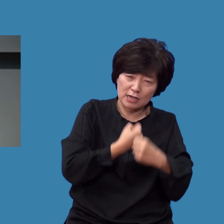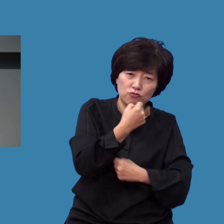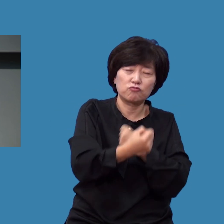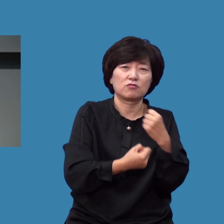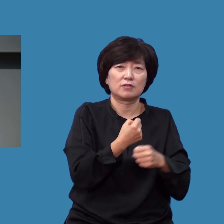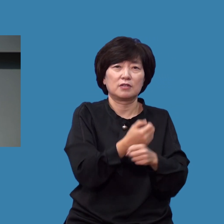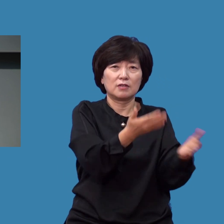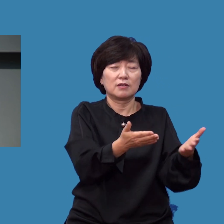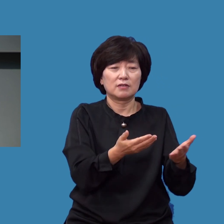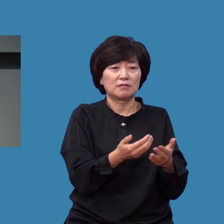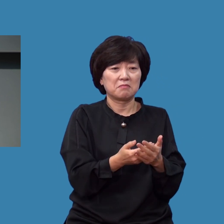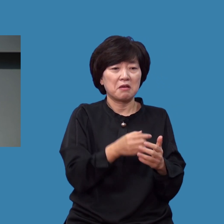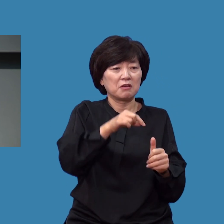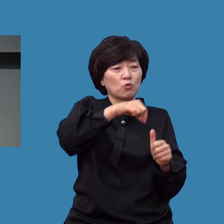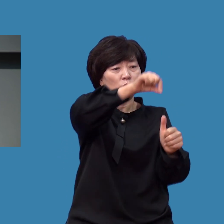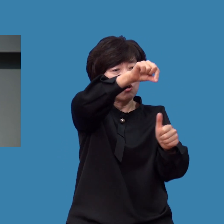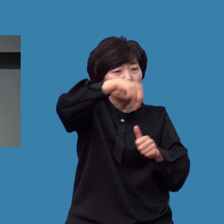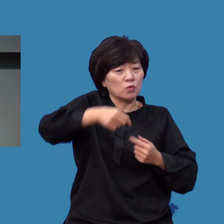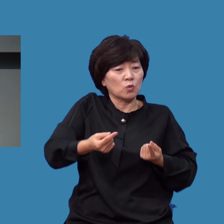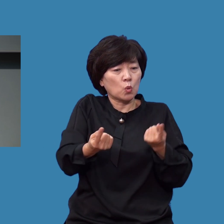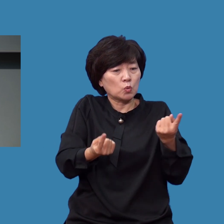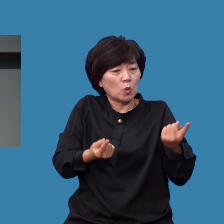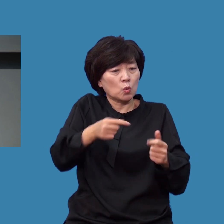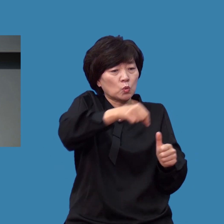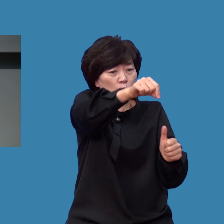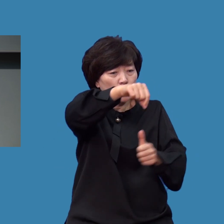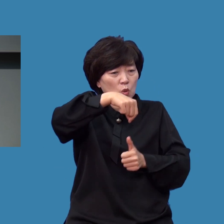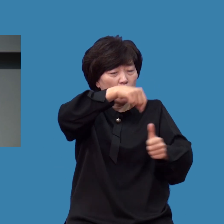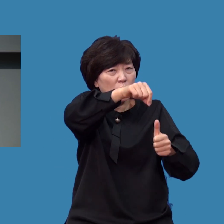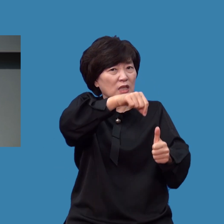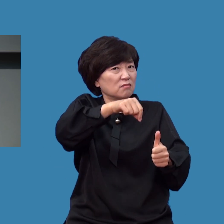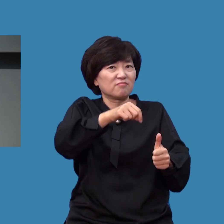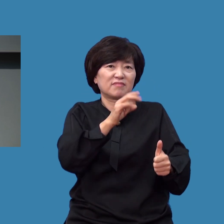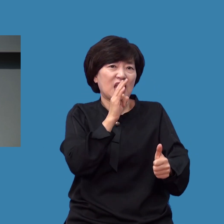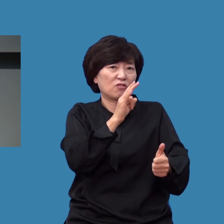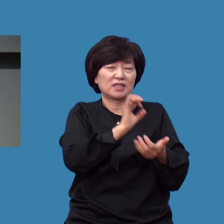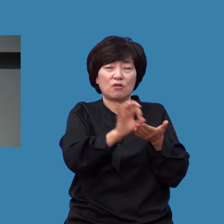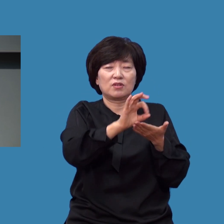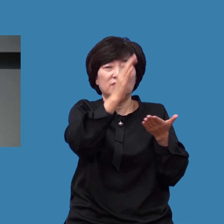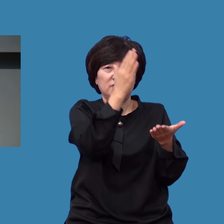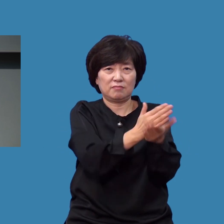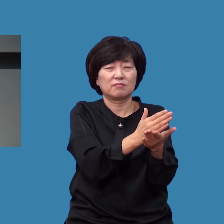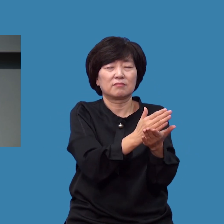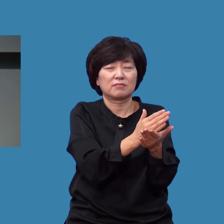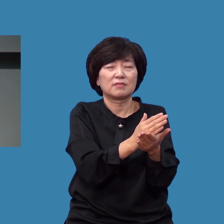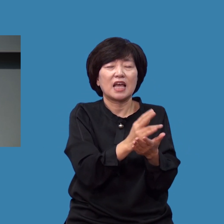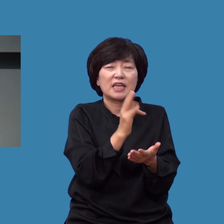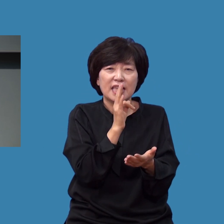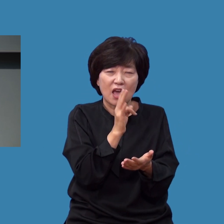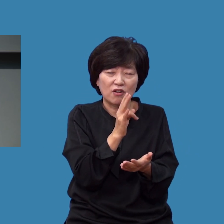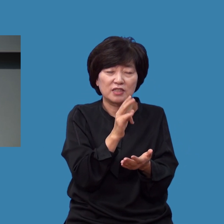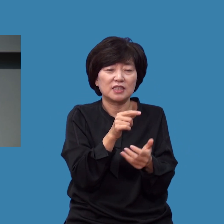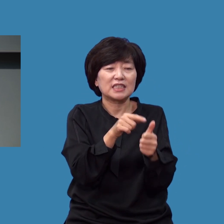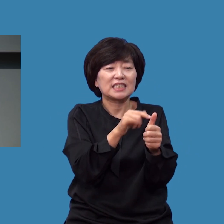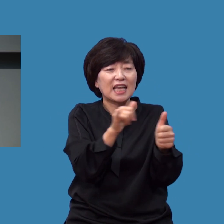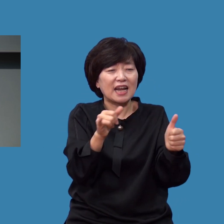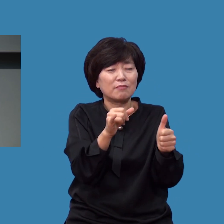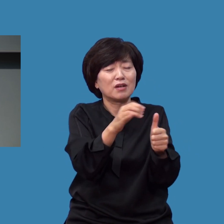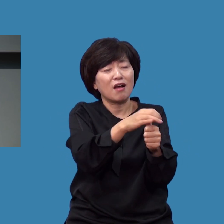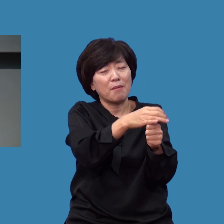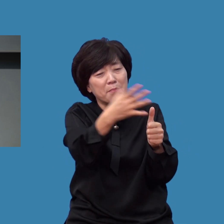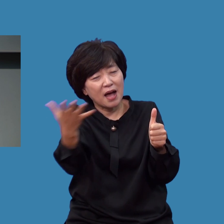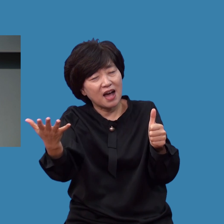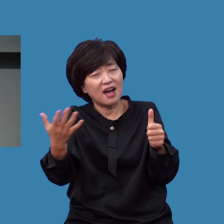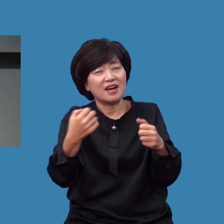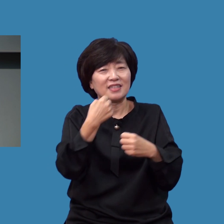조정하려고 그러면 안 돼요. 자기 마음대로. 그럼 절대 안 되고 예언은 그 사람을 하나님 앞에서 가장 자유롭게 풀어줘야 돼요.